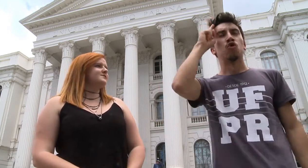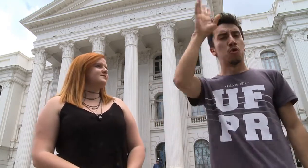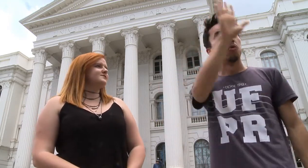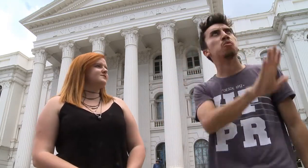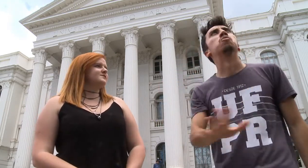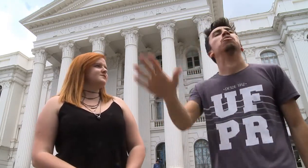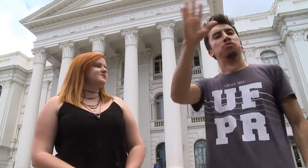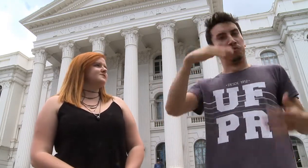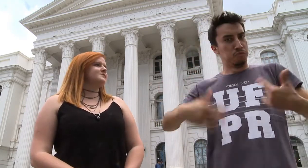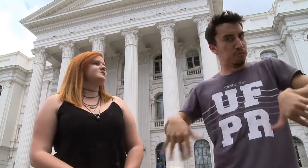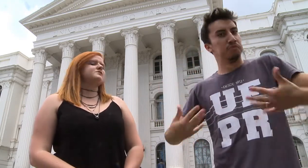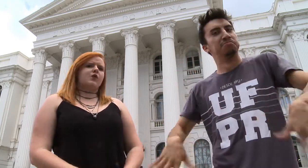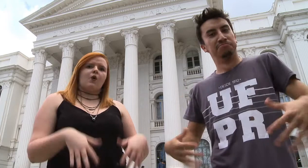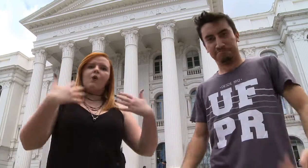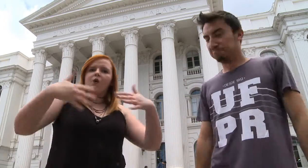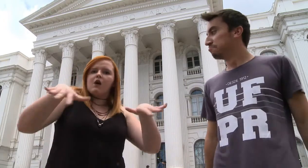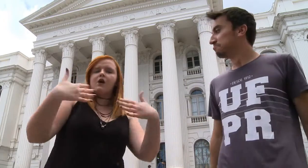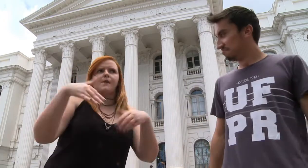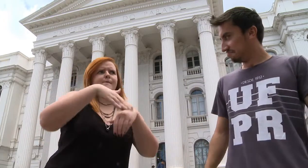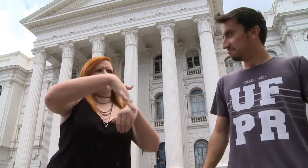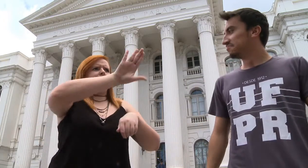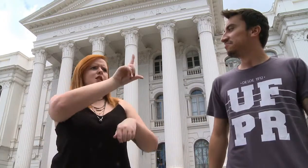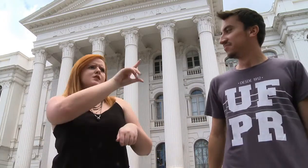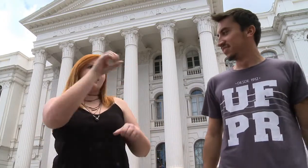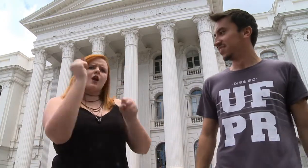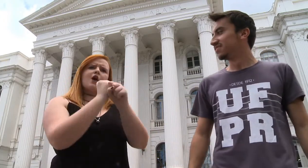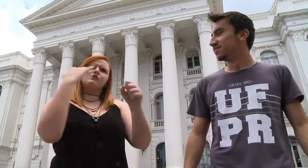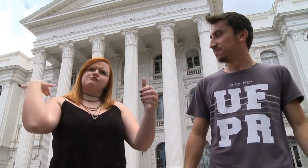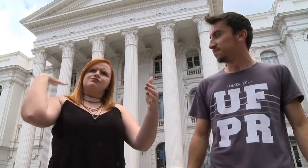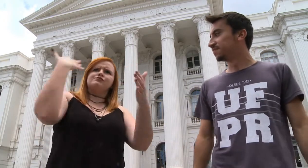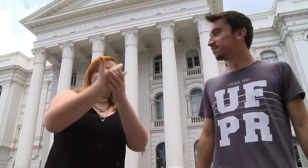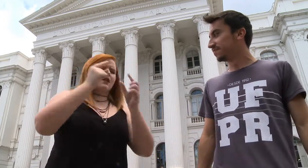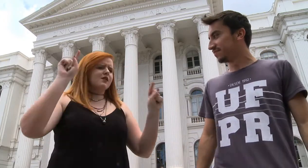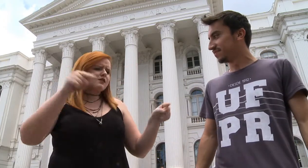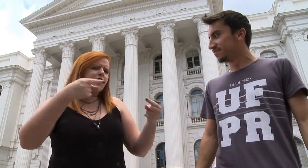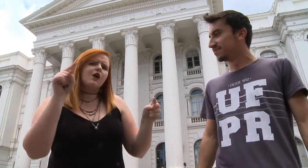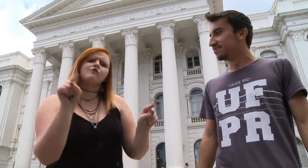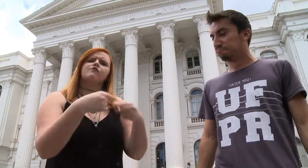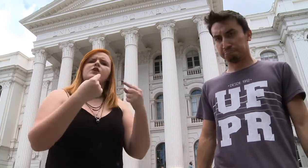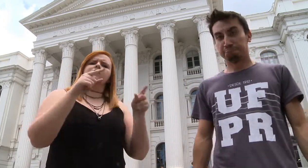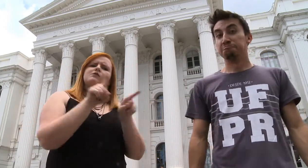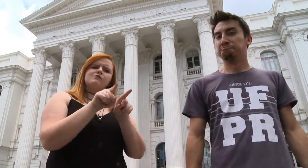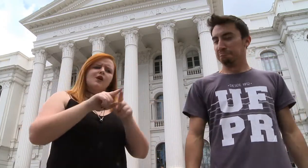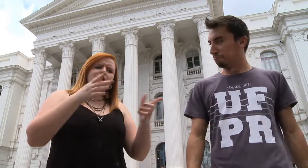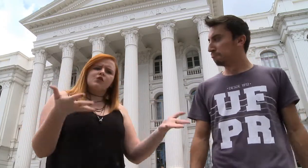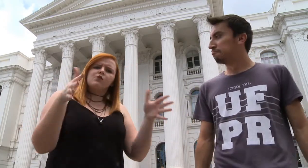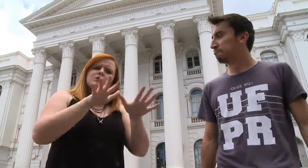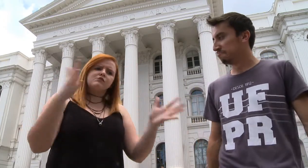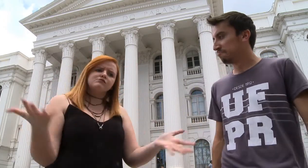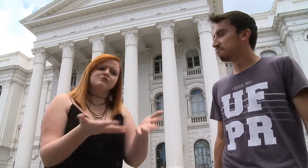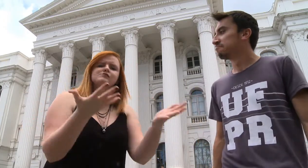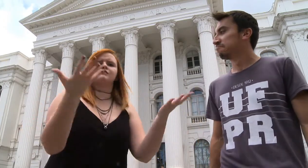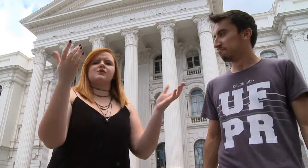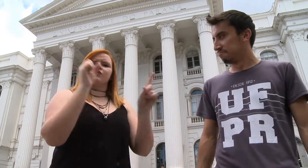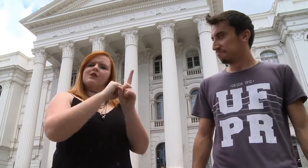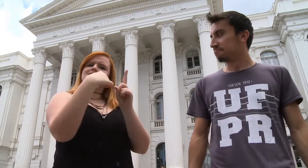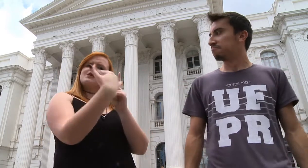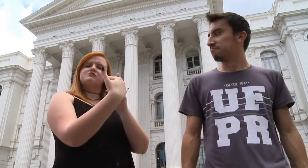do Brasil. Com mais de 100 anos de história, de desafios, de inclusão, de conquistas e de